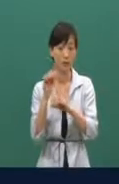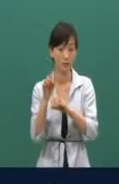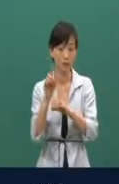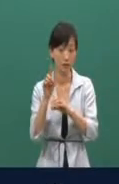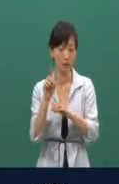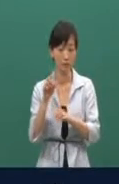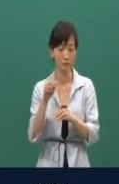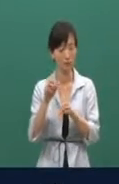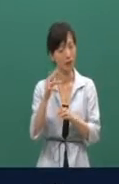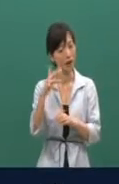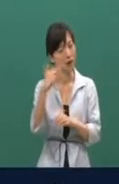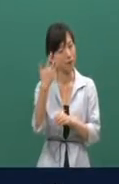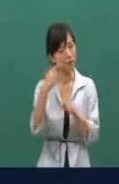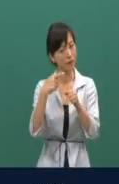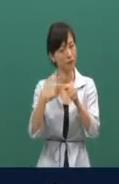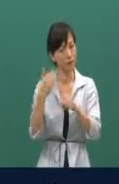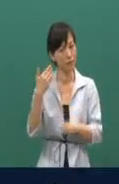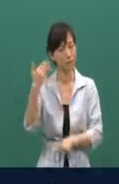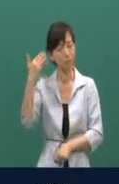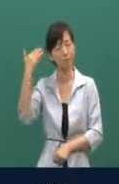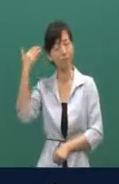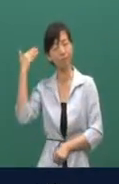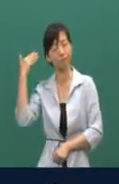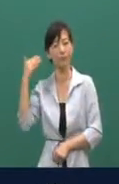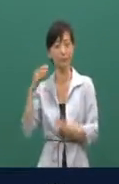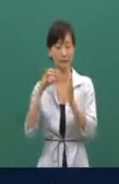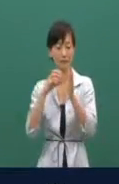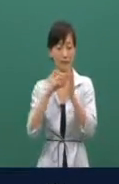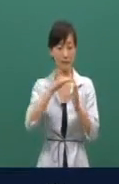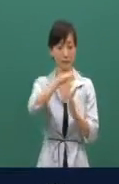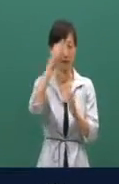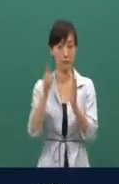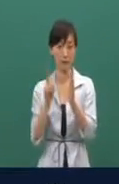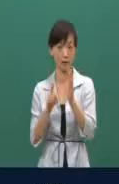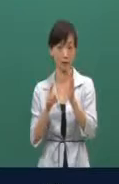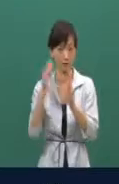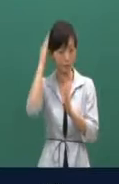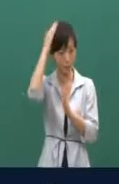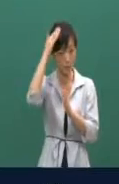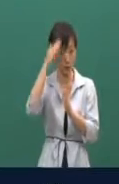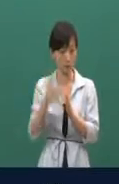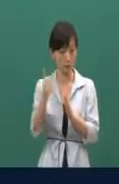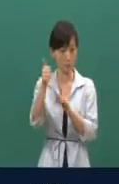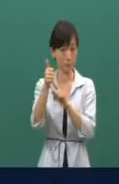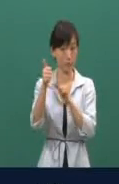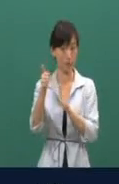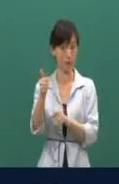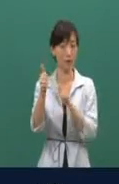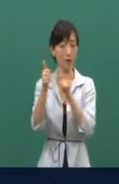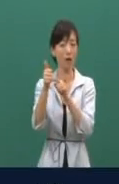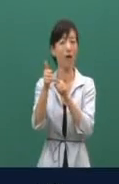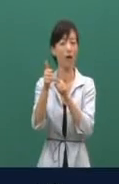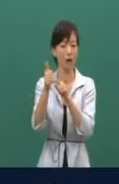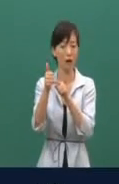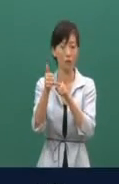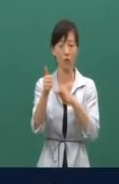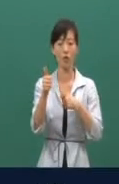この祭りは今からおよそ800年前、石山寺の僧侶が